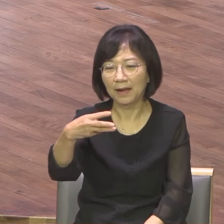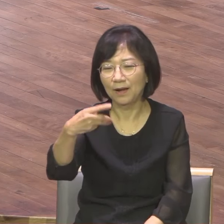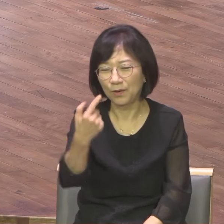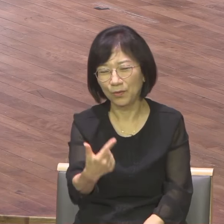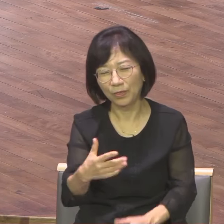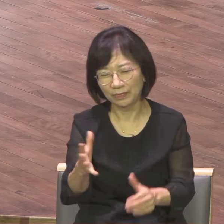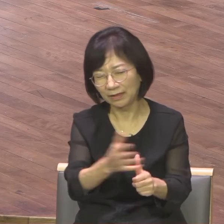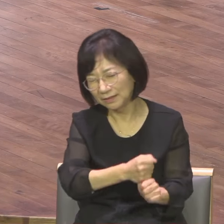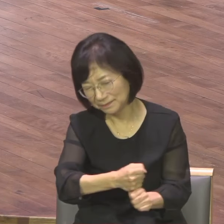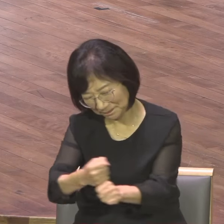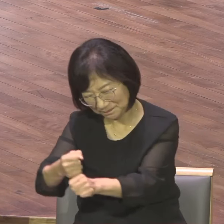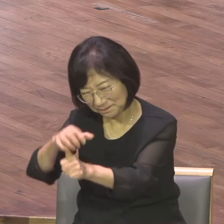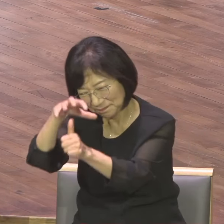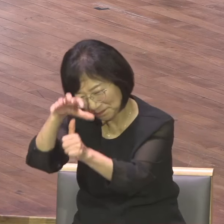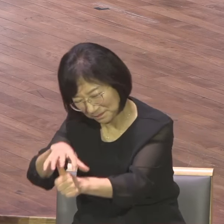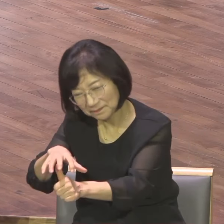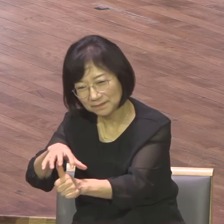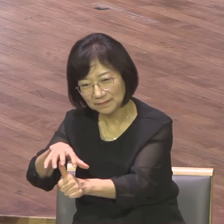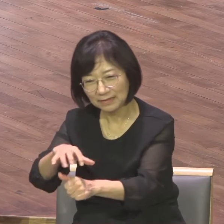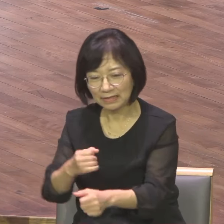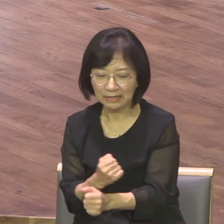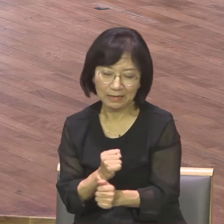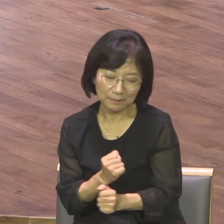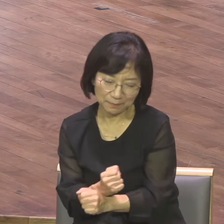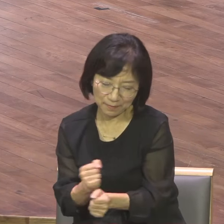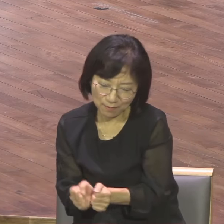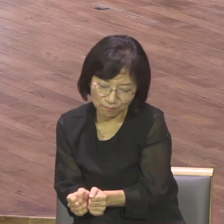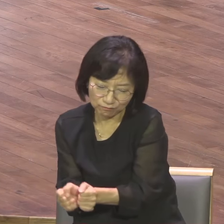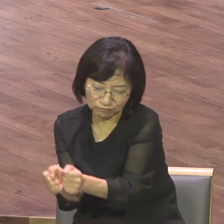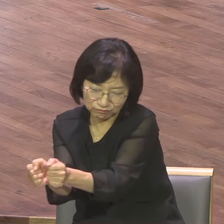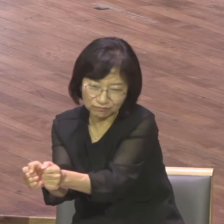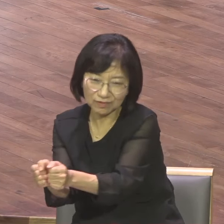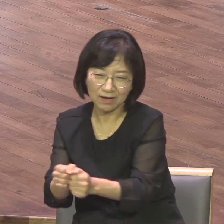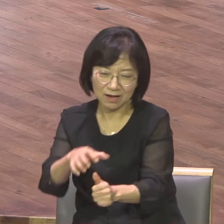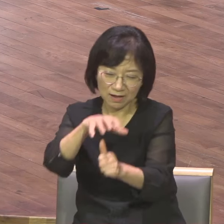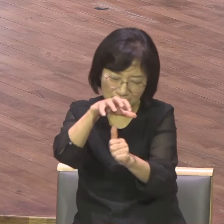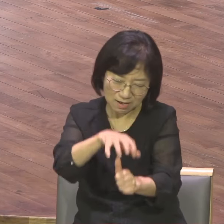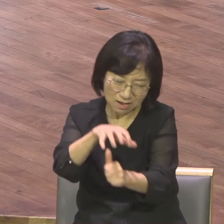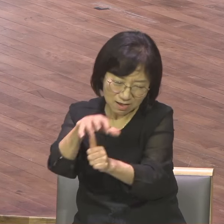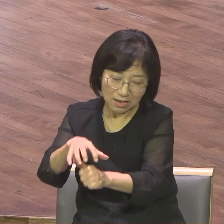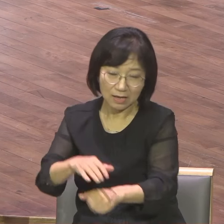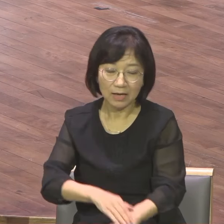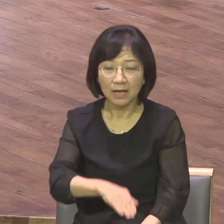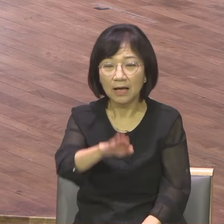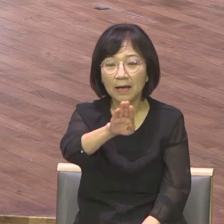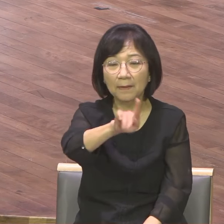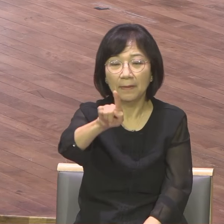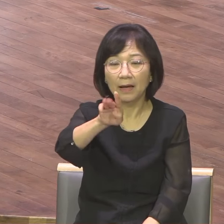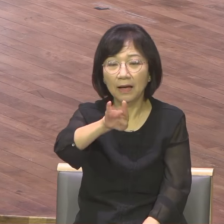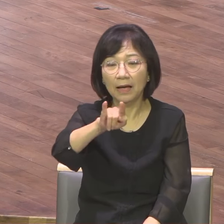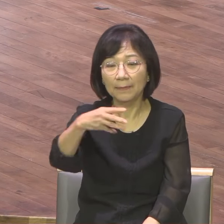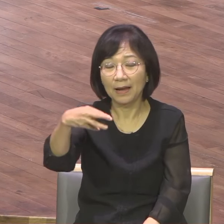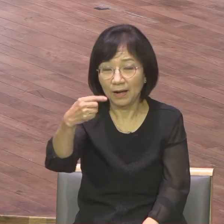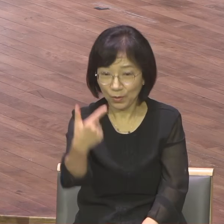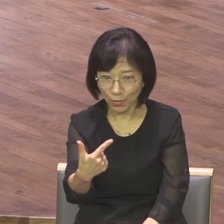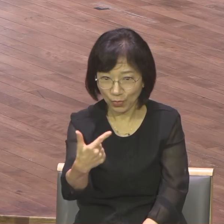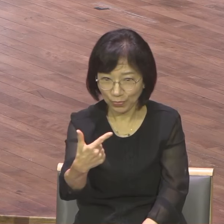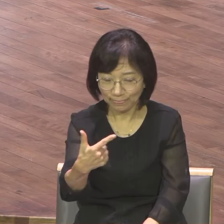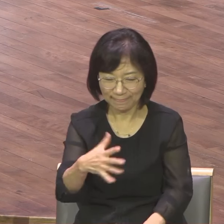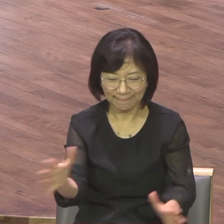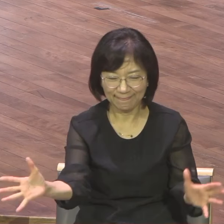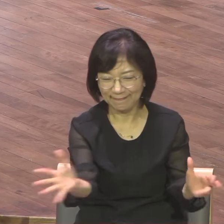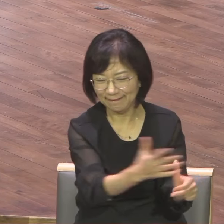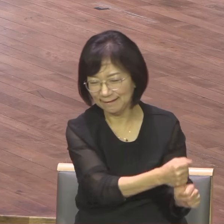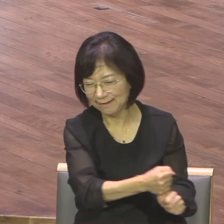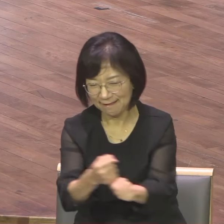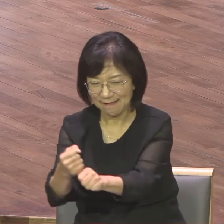이 가운데 바벨론 포로 생활할 것을 예언한 말씀이 이사야서예요. 너희들 이렇게 나가면 너희들 바벨론